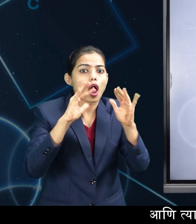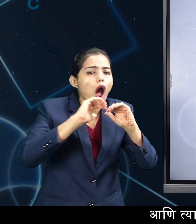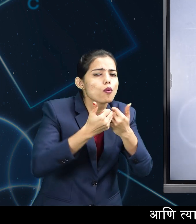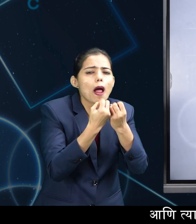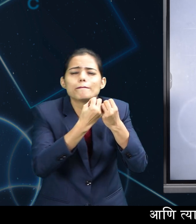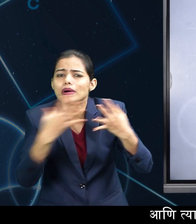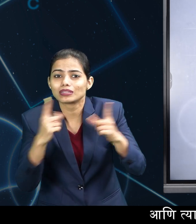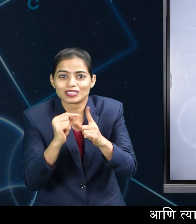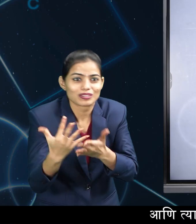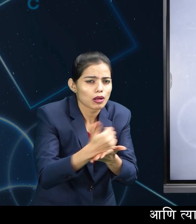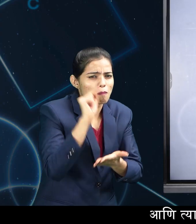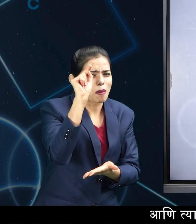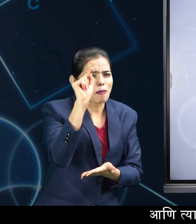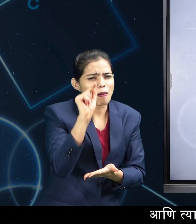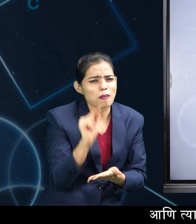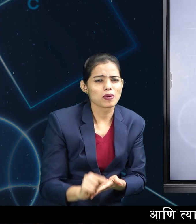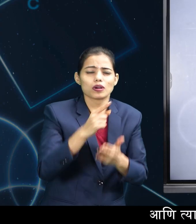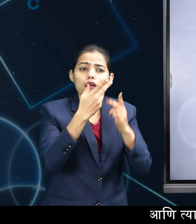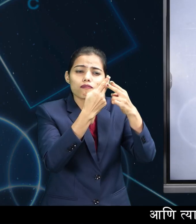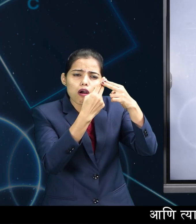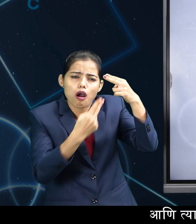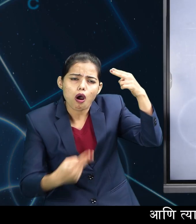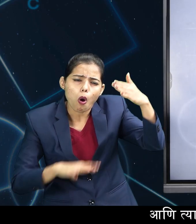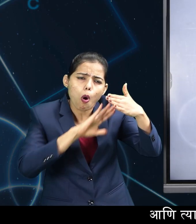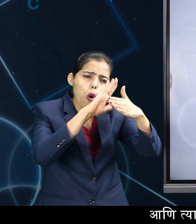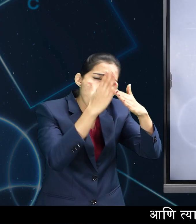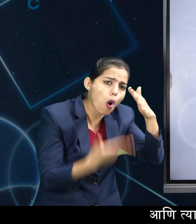नोंद आहेत हे मोजले जाते.